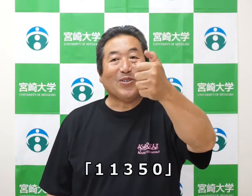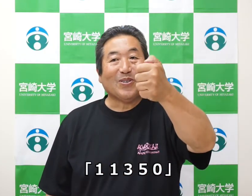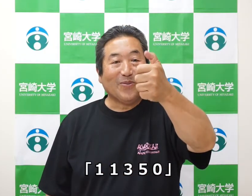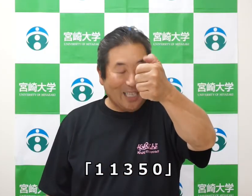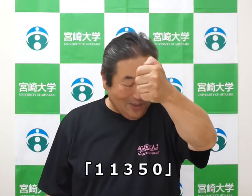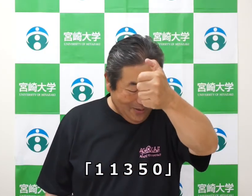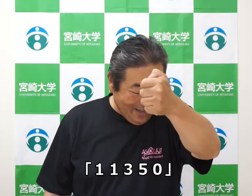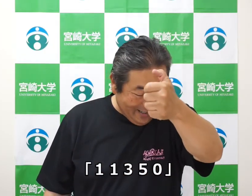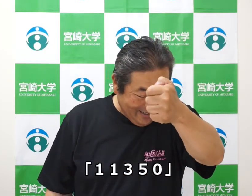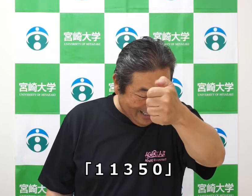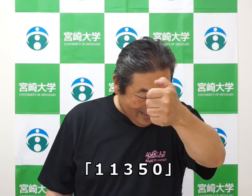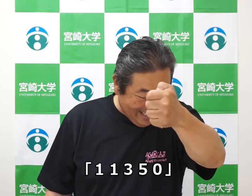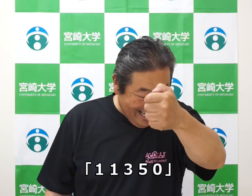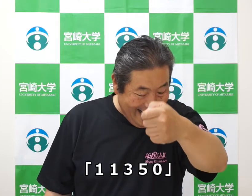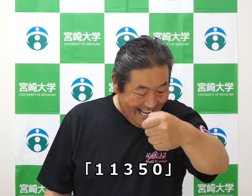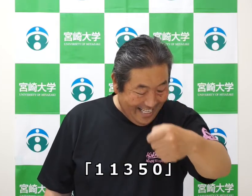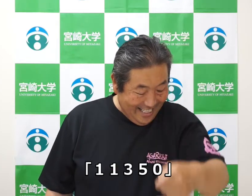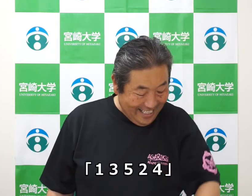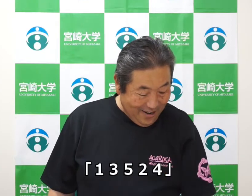11350、私動かなくなってますね。最後、